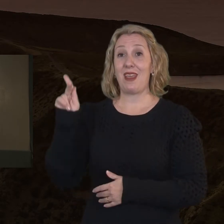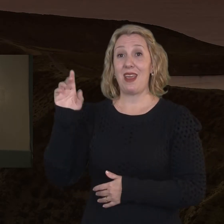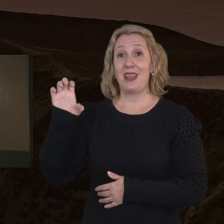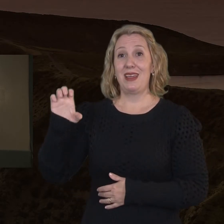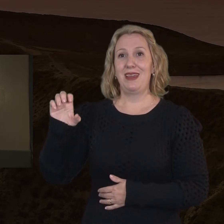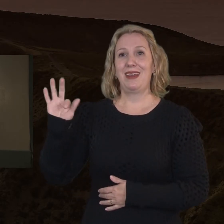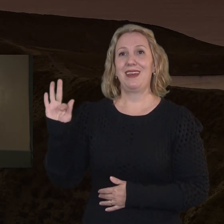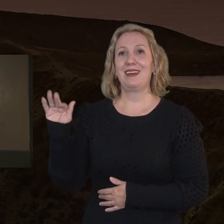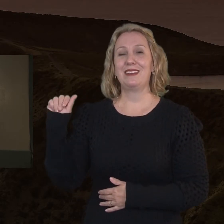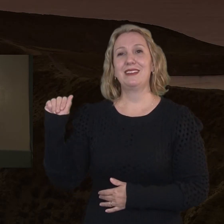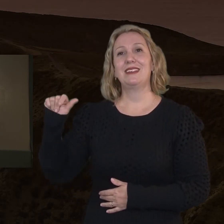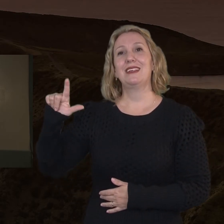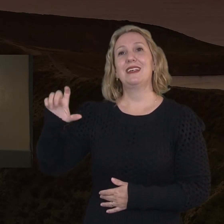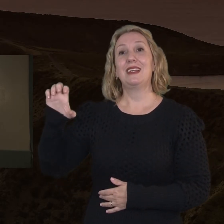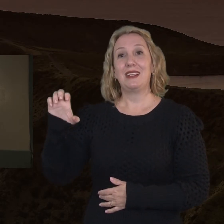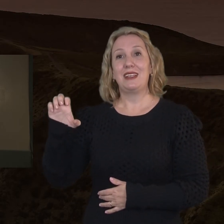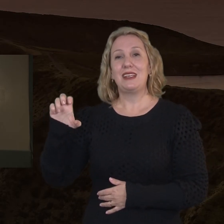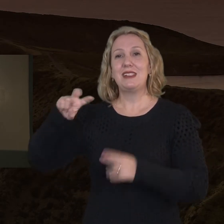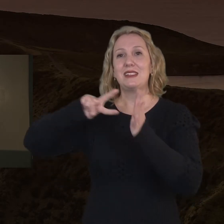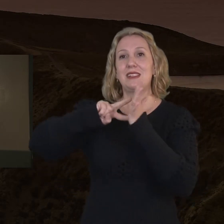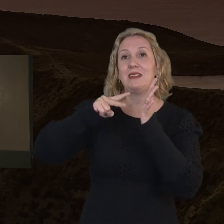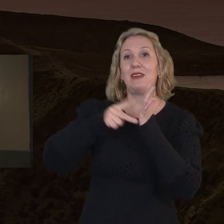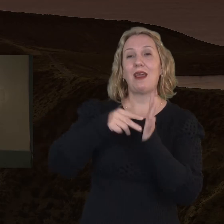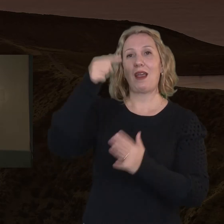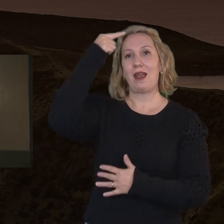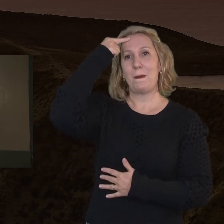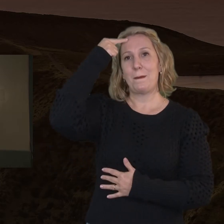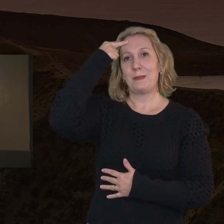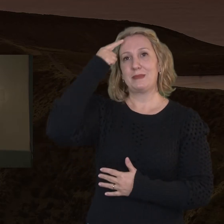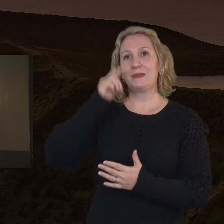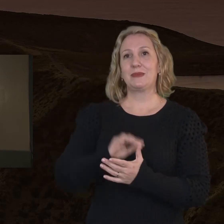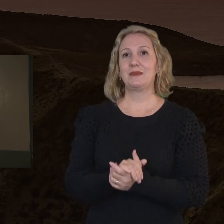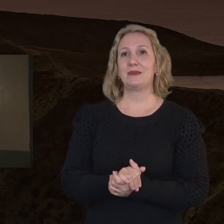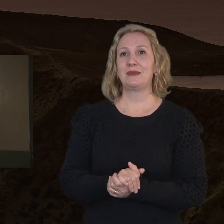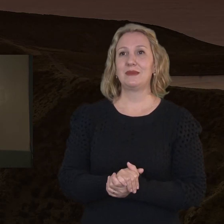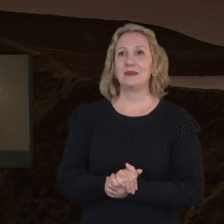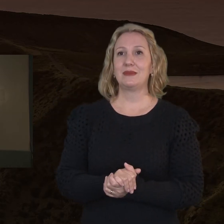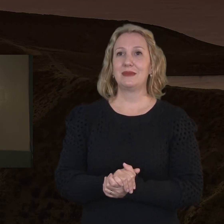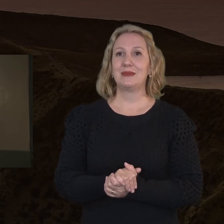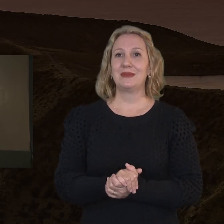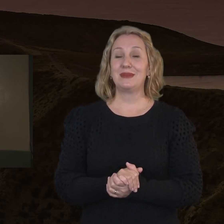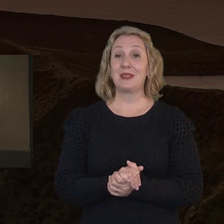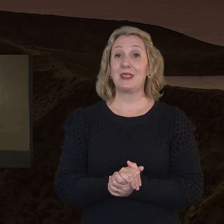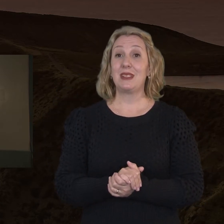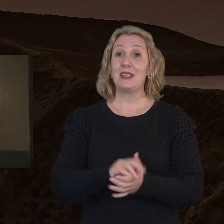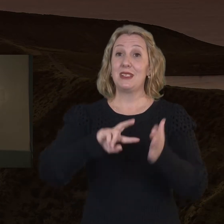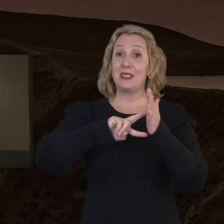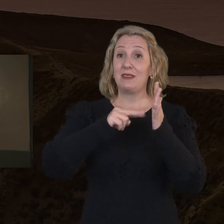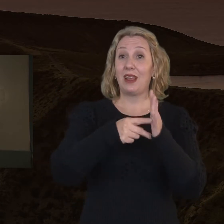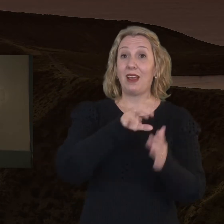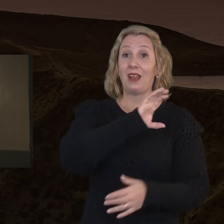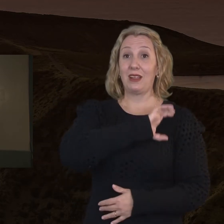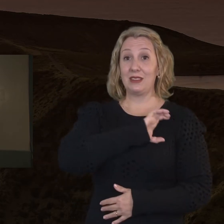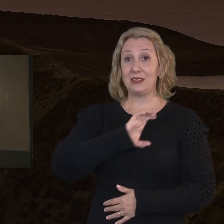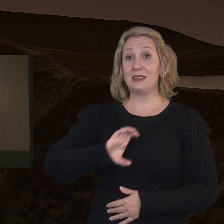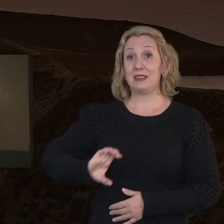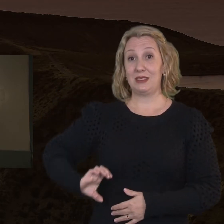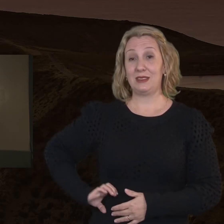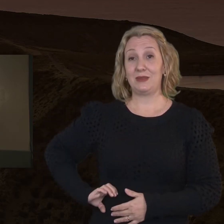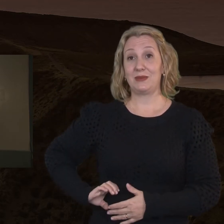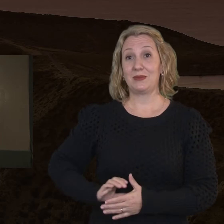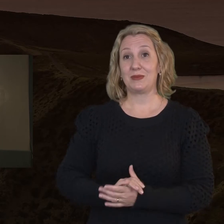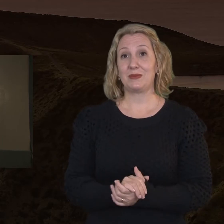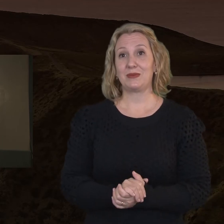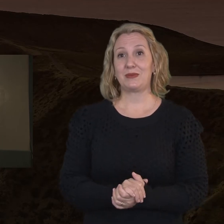cabeça ou seja a anna que falar e o mike é de cristo a definição oficial